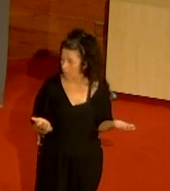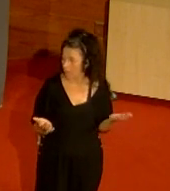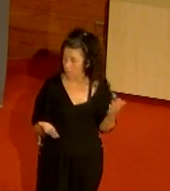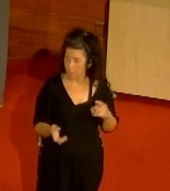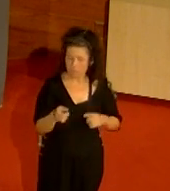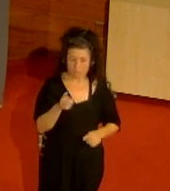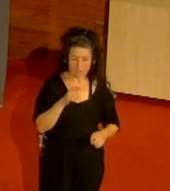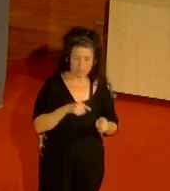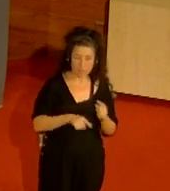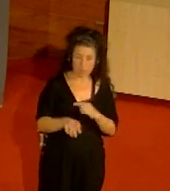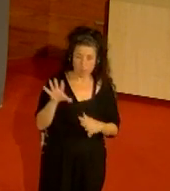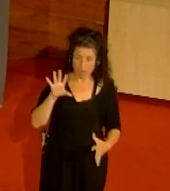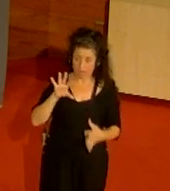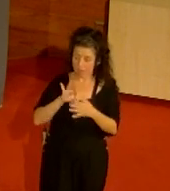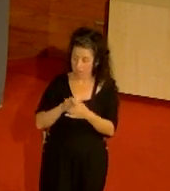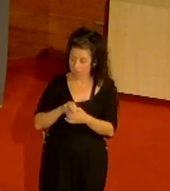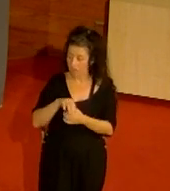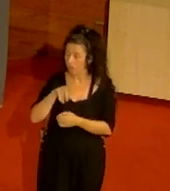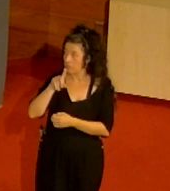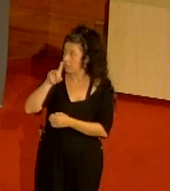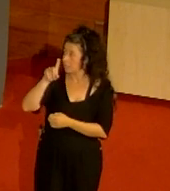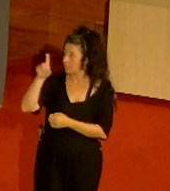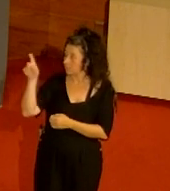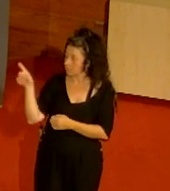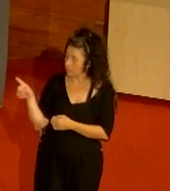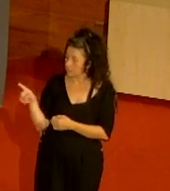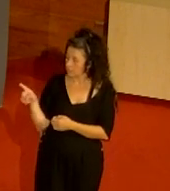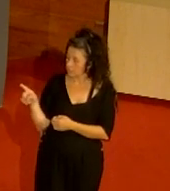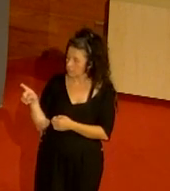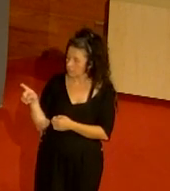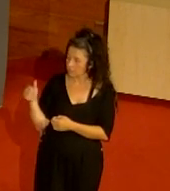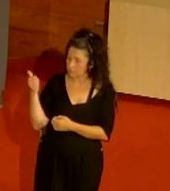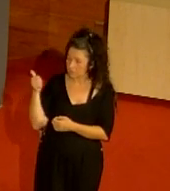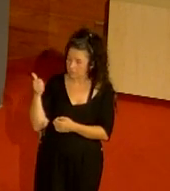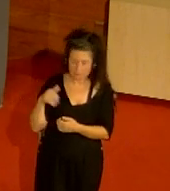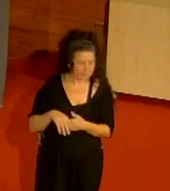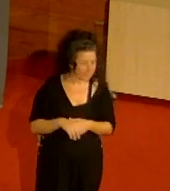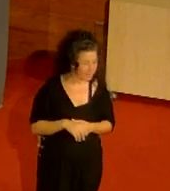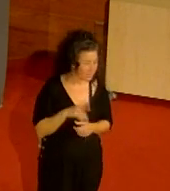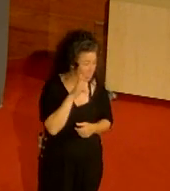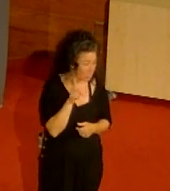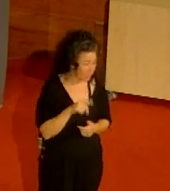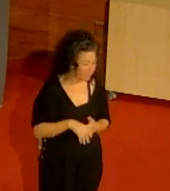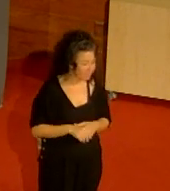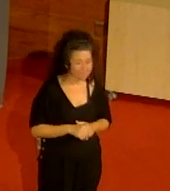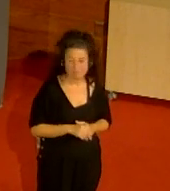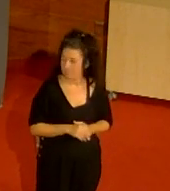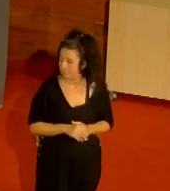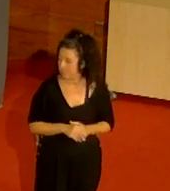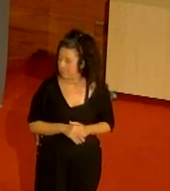en este sentido, ¿no? Porque claro, mal, ¿no? Mal. Hay otras cosas mejores.